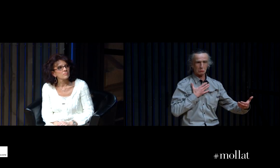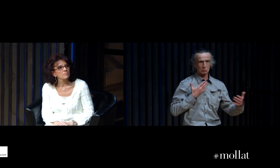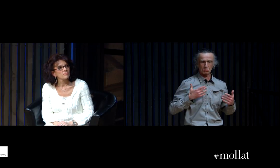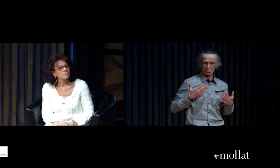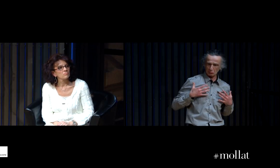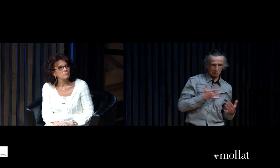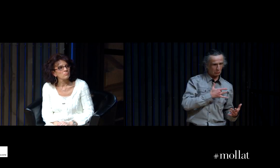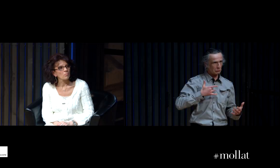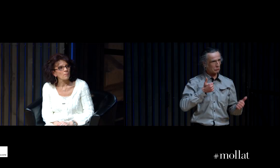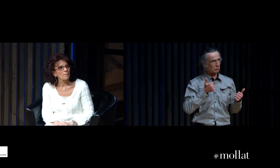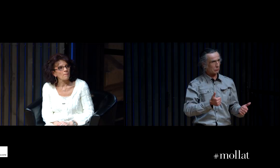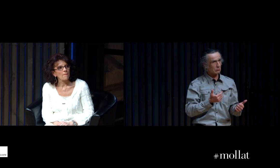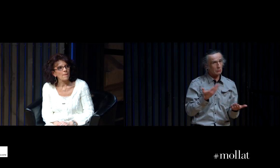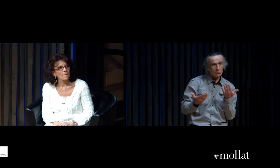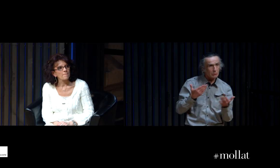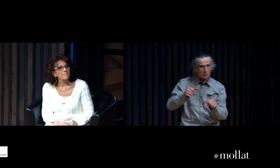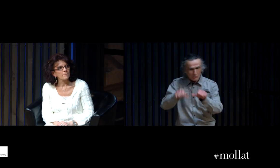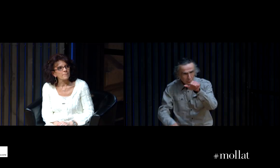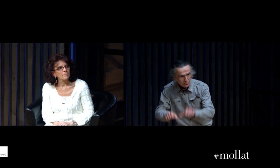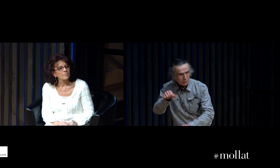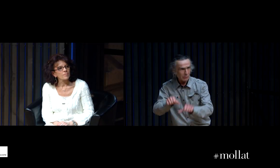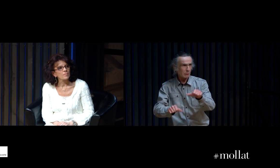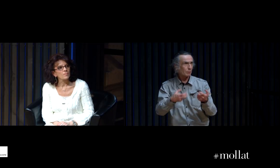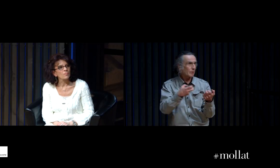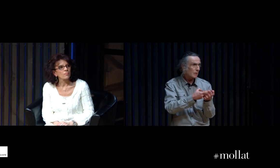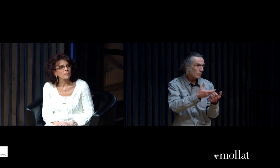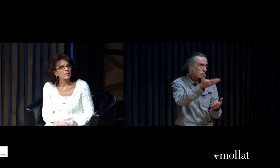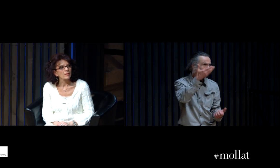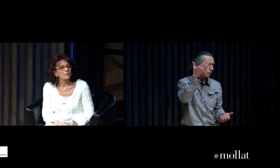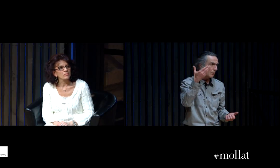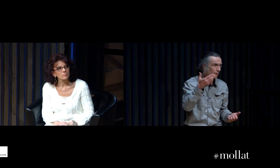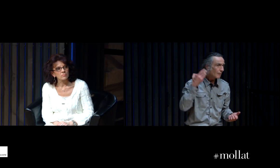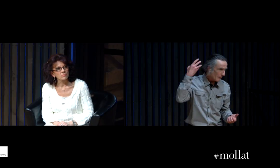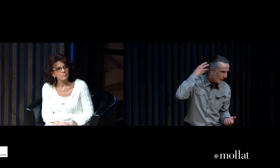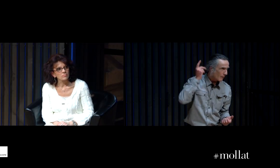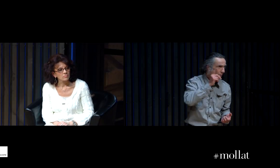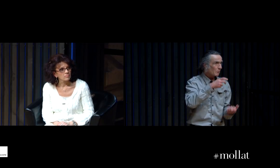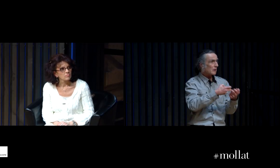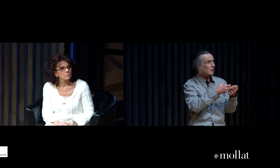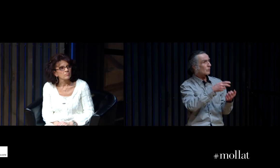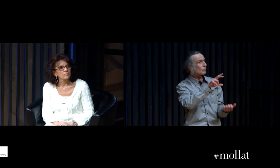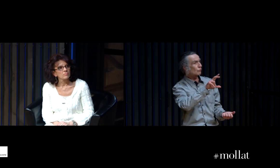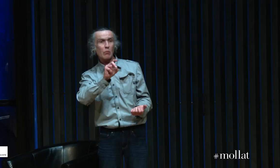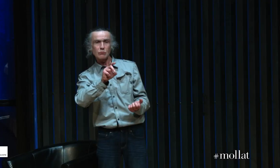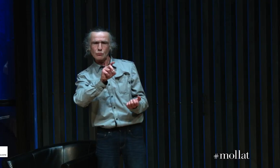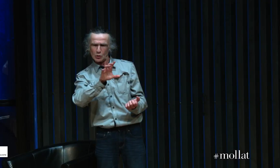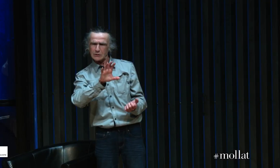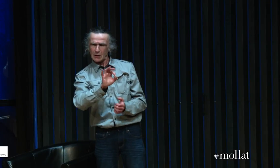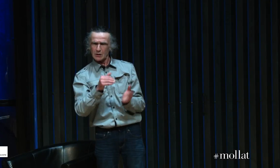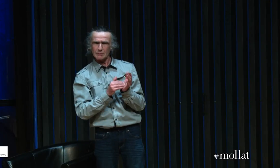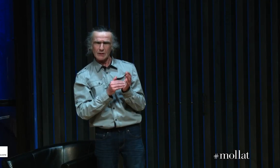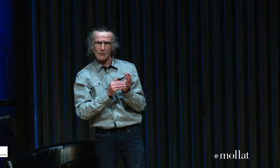que la technique, moi je me sens bien, en bonne santé, je n'ai pas besoin qu'on me répare au niveau de mon